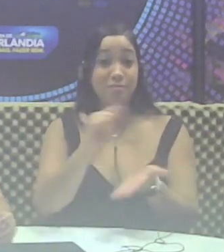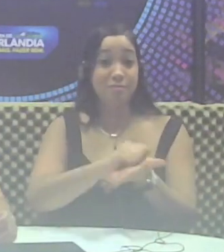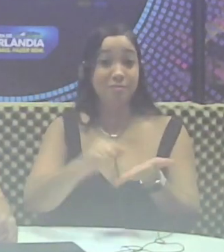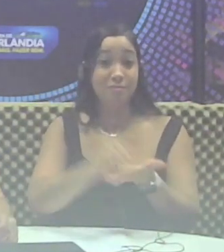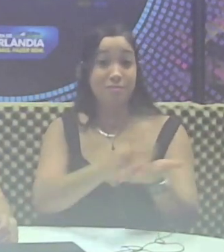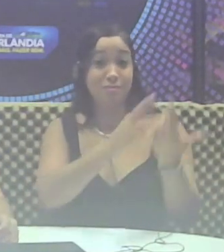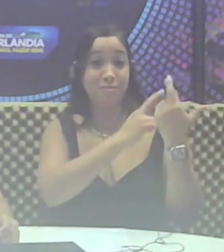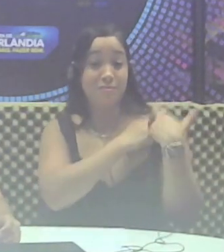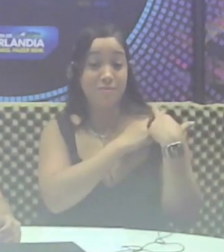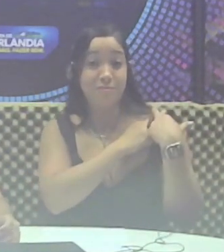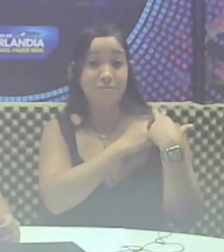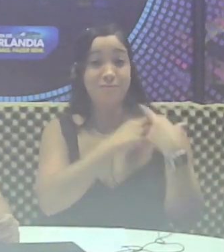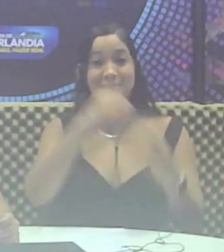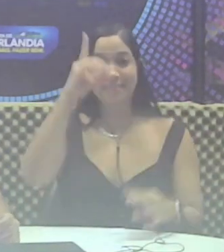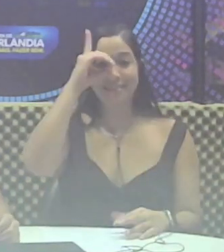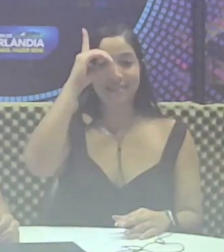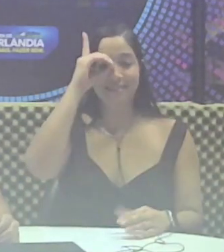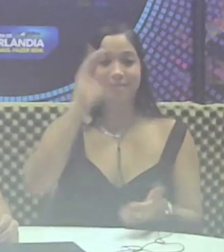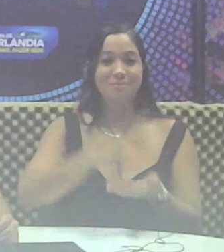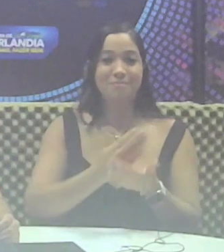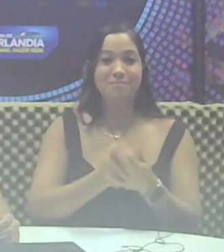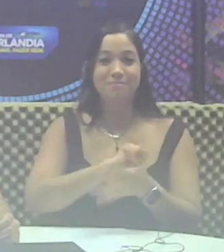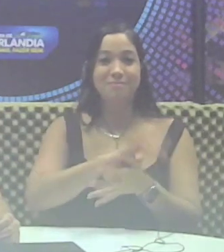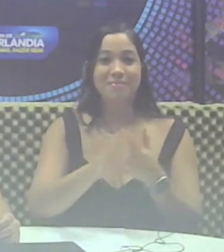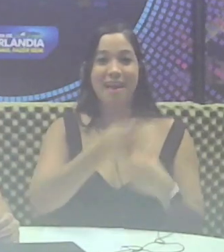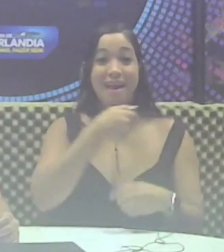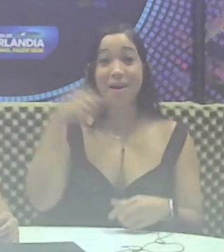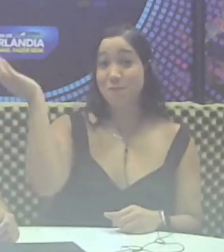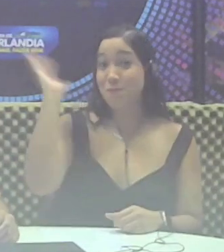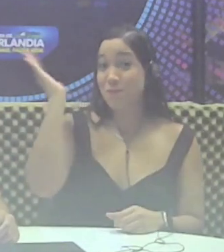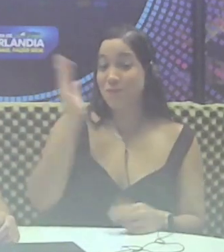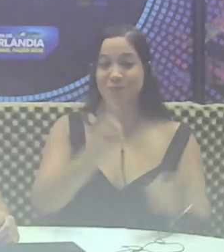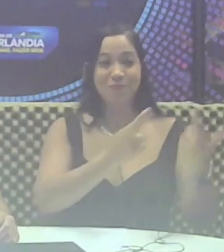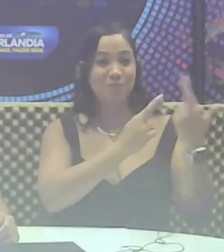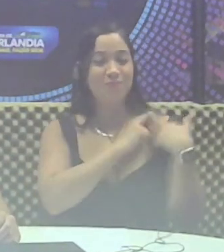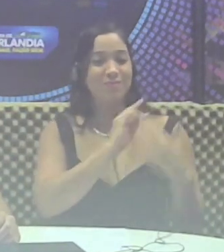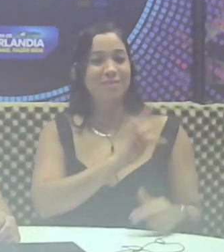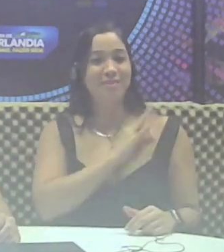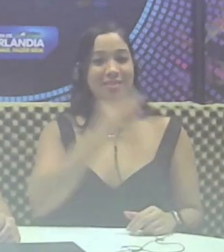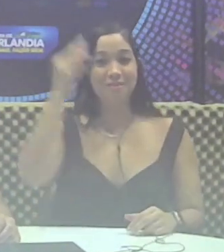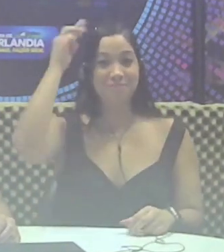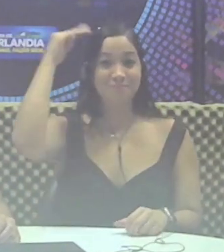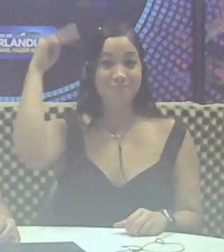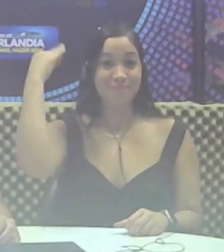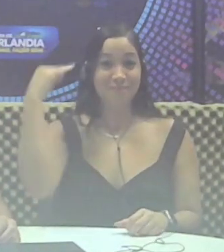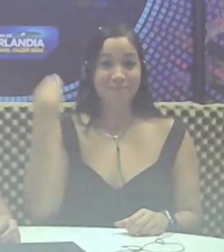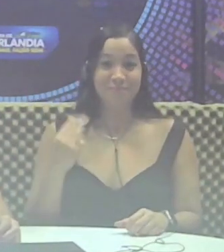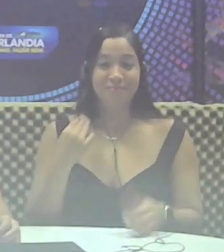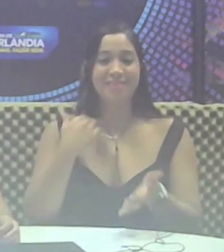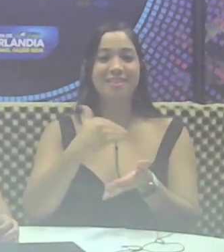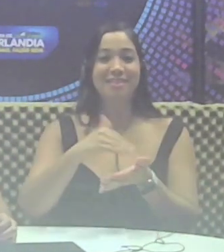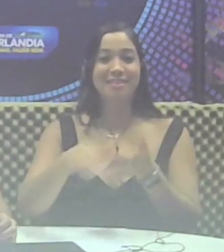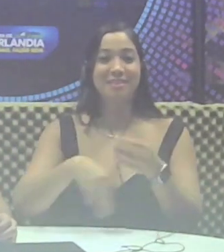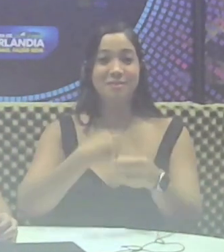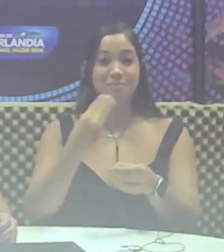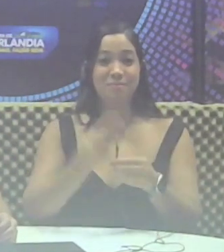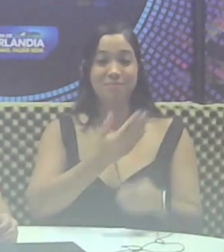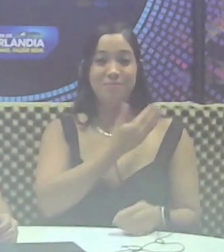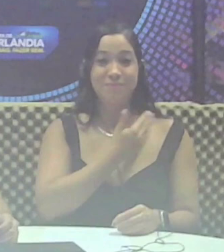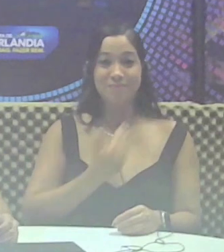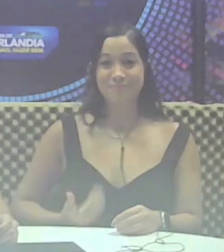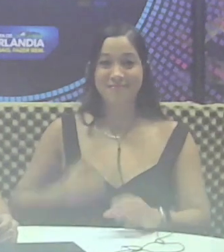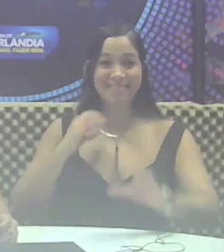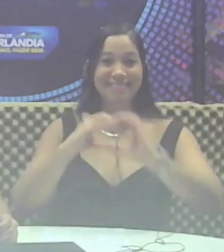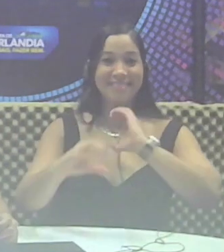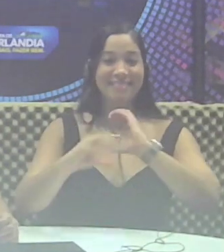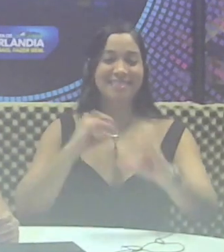Jornalista responsável pela edição, Daniela Aires. Tradução em Libras, Amanda Valentim. Responsável técnico, Matheus Queiroz. Secretário